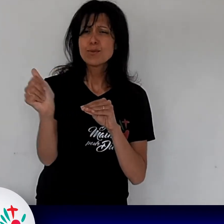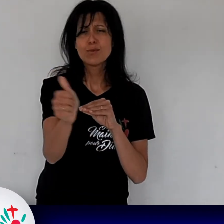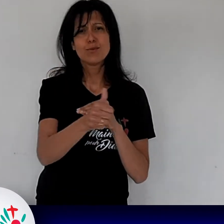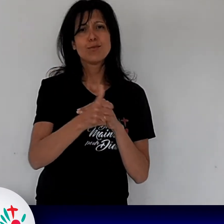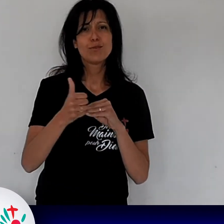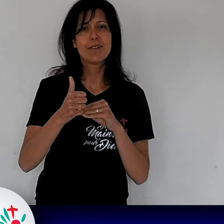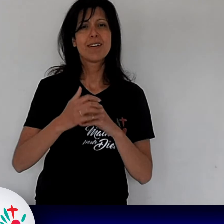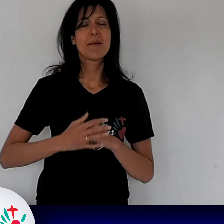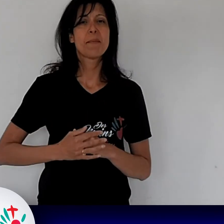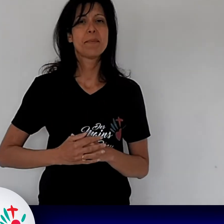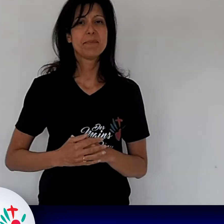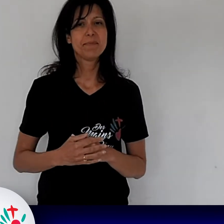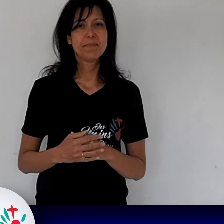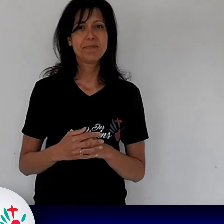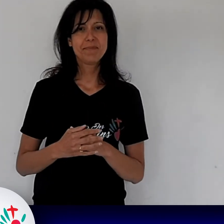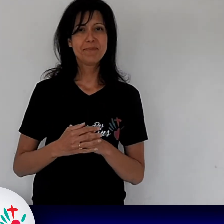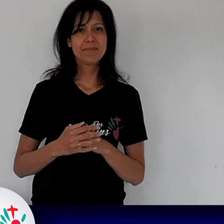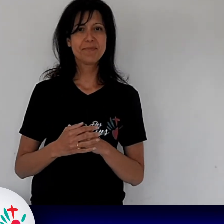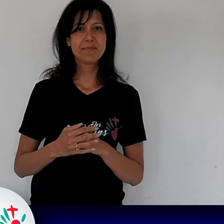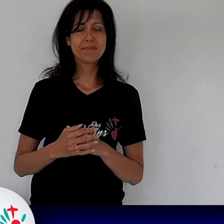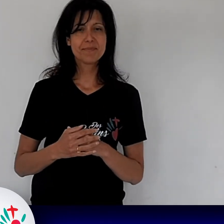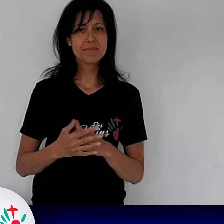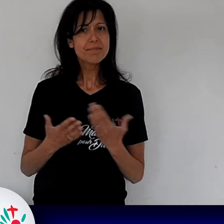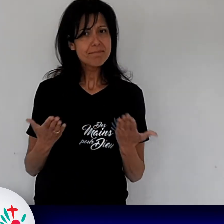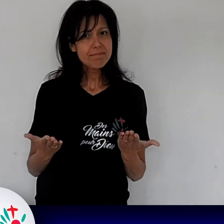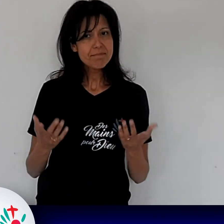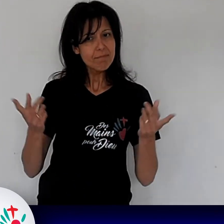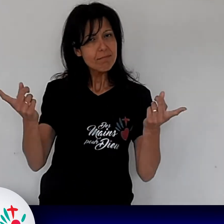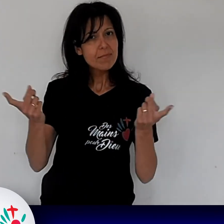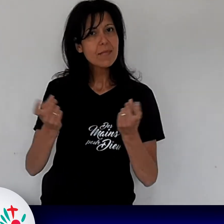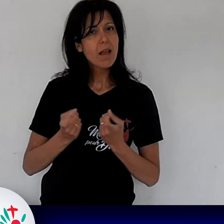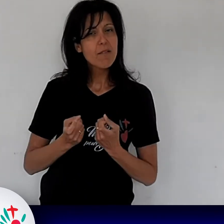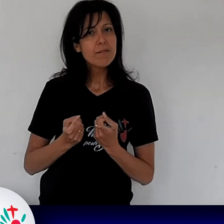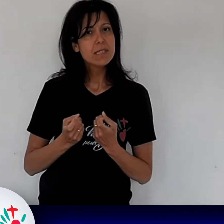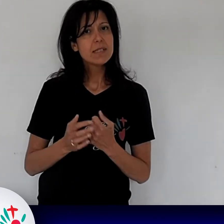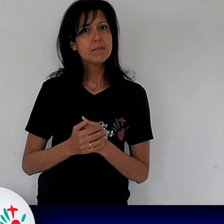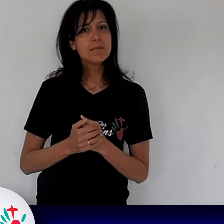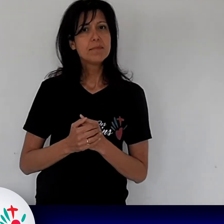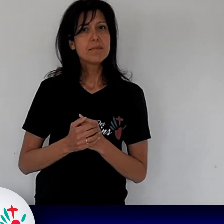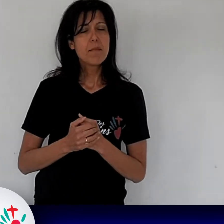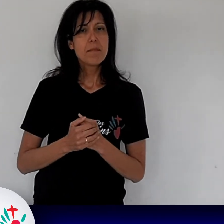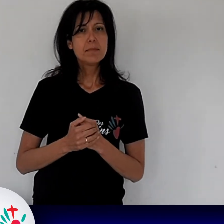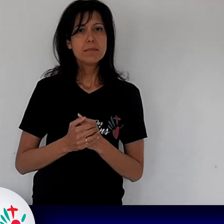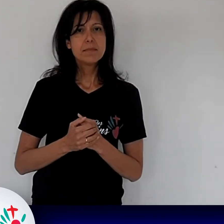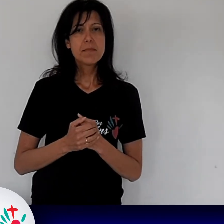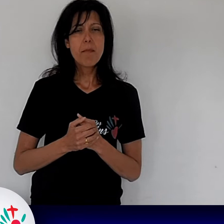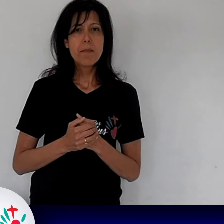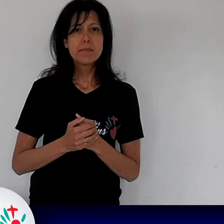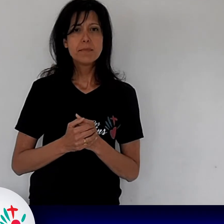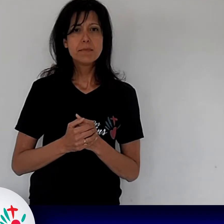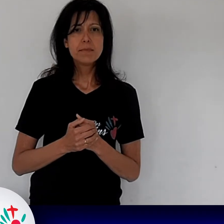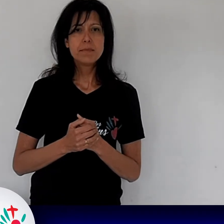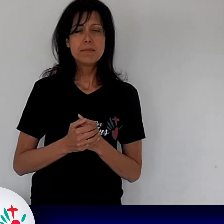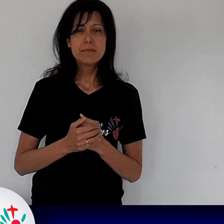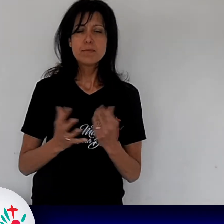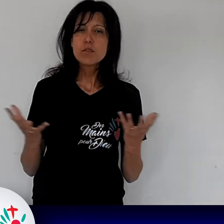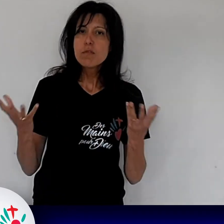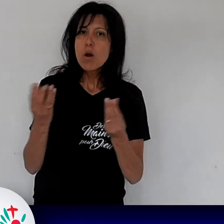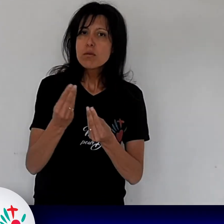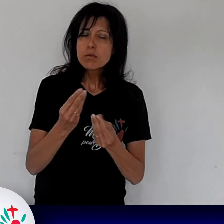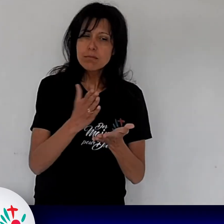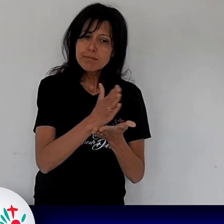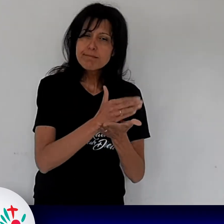âmes. J'aimerais vous inviter à partager avec moi un passage des